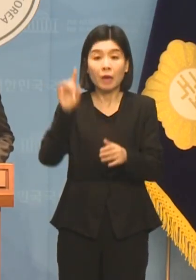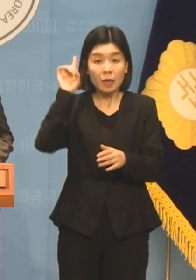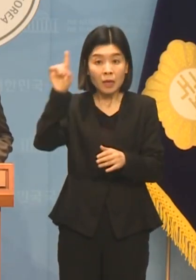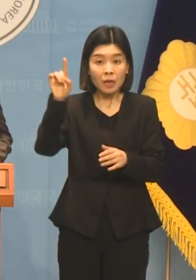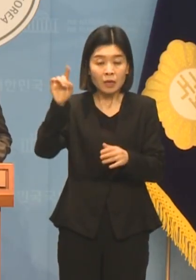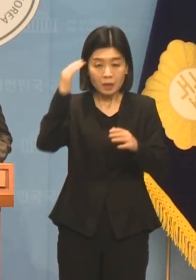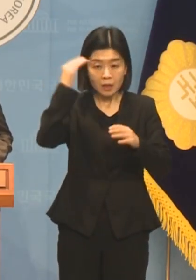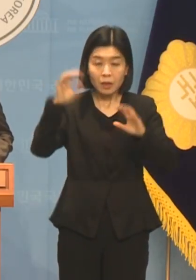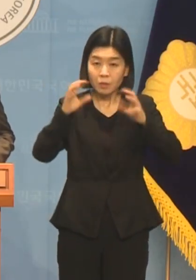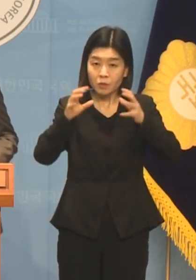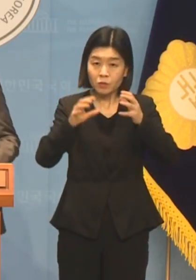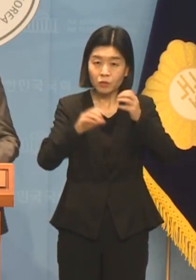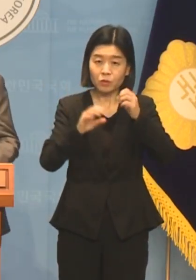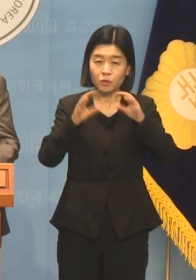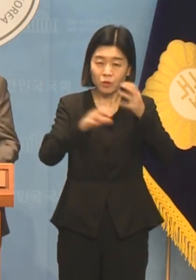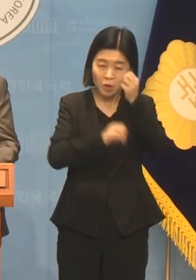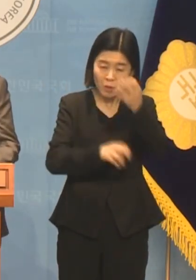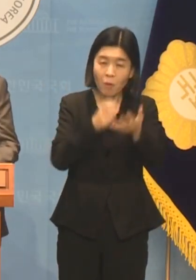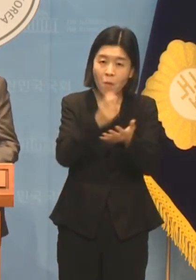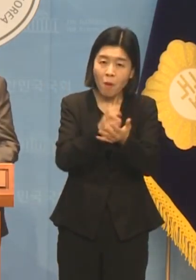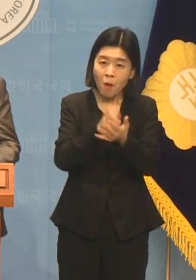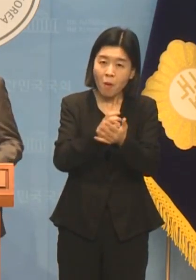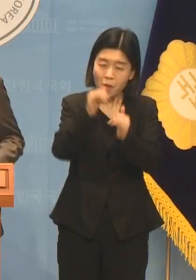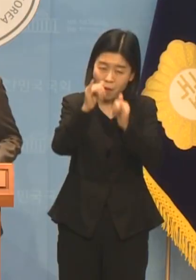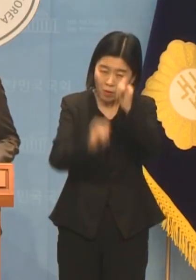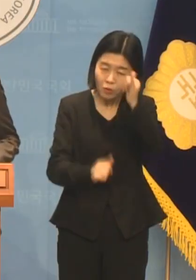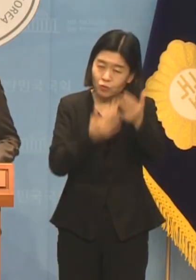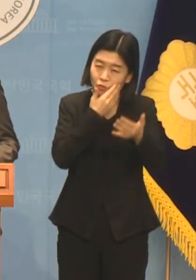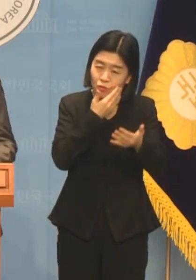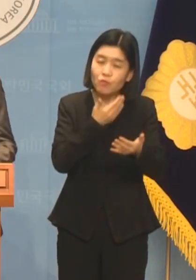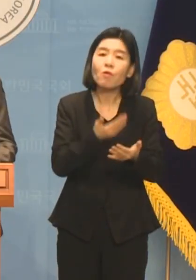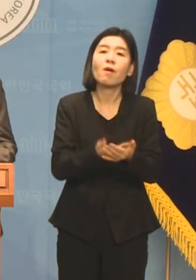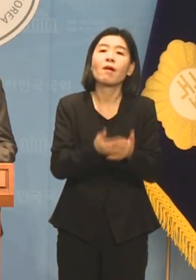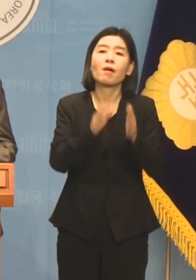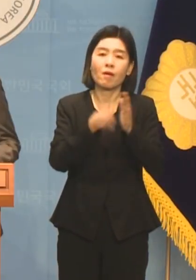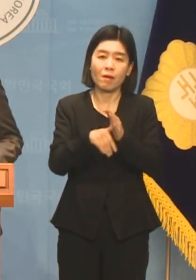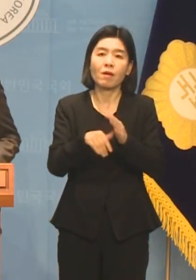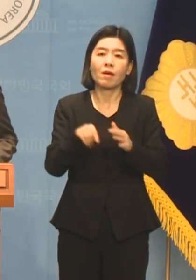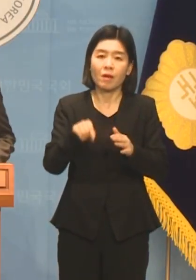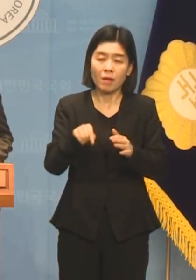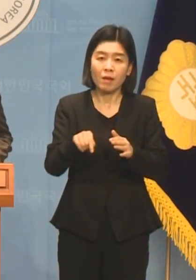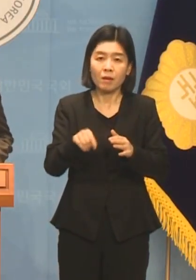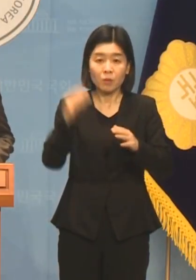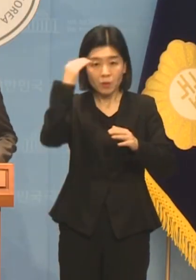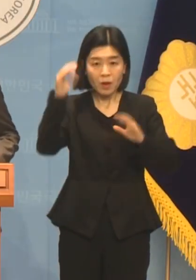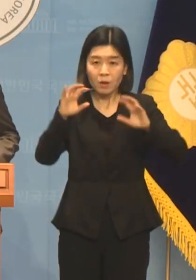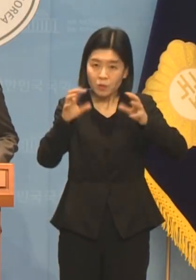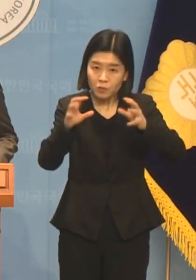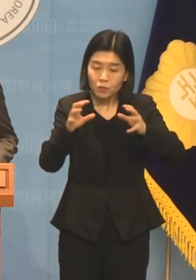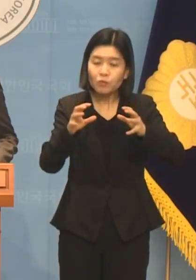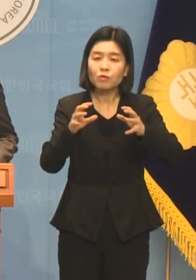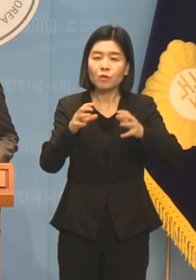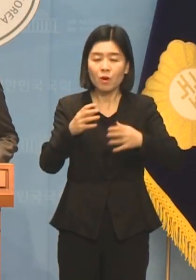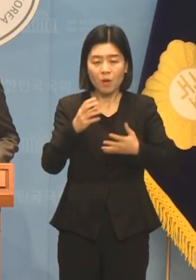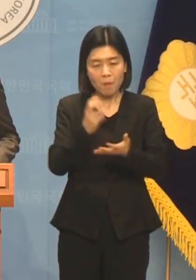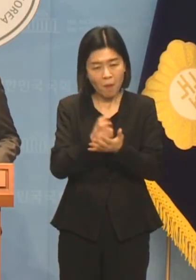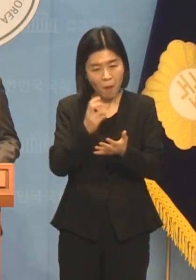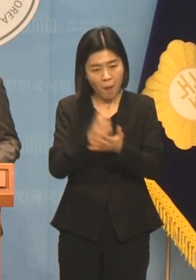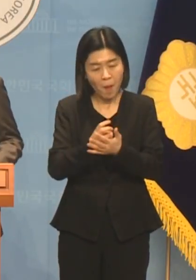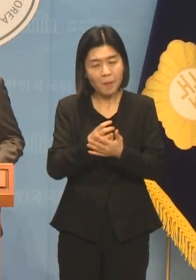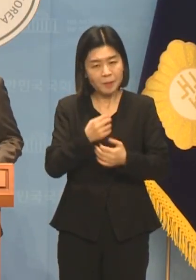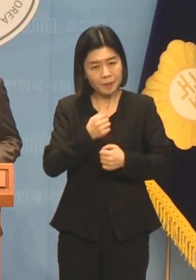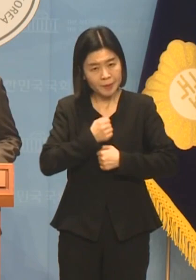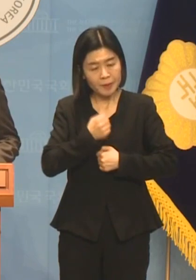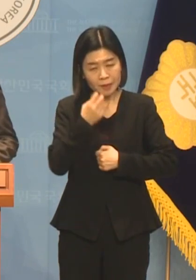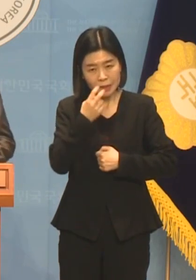변곡점이 될 것이고 또 결과에 따라서 대한민국 헌법과 법치주의를 지키느냐 는 중요한 전환점이